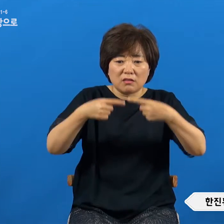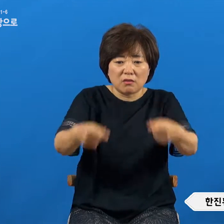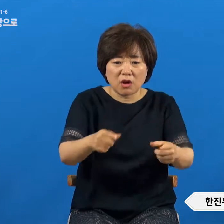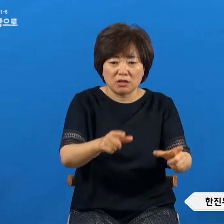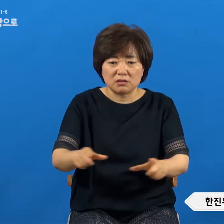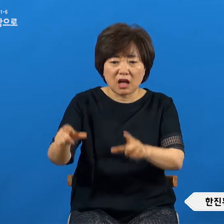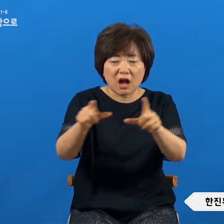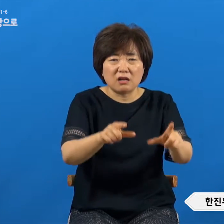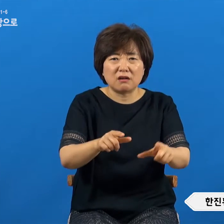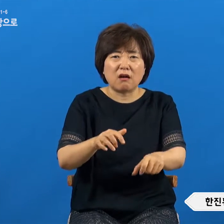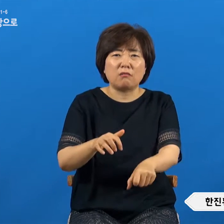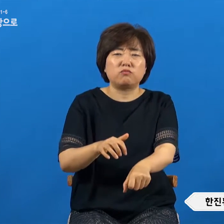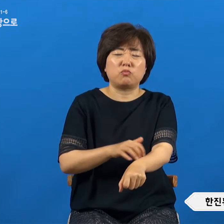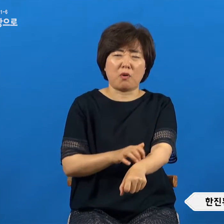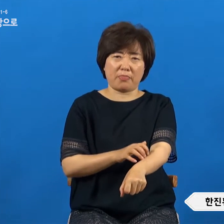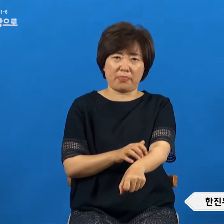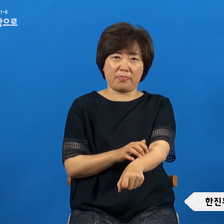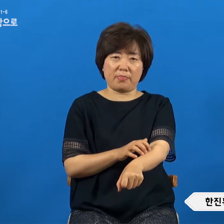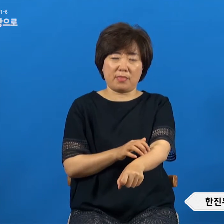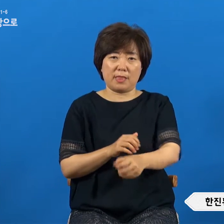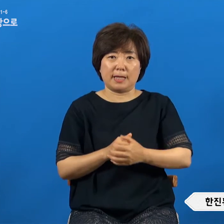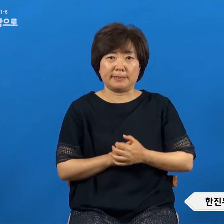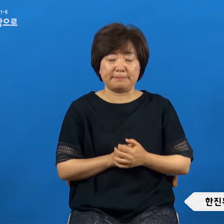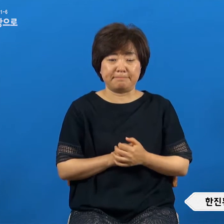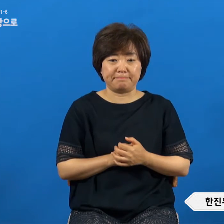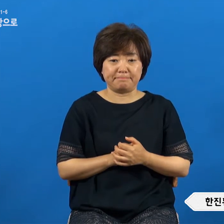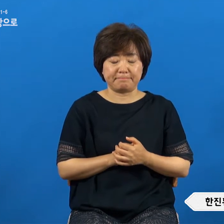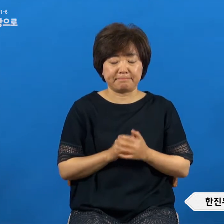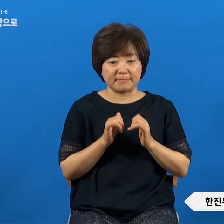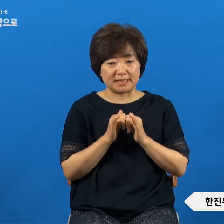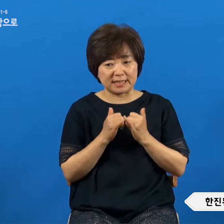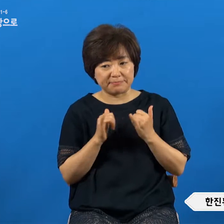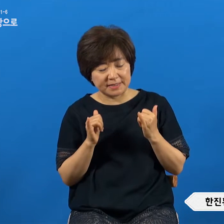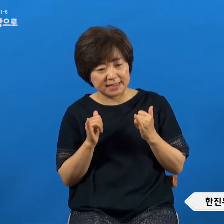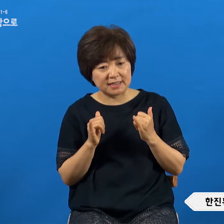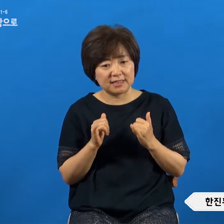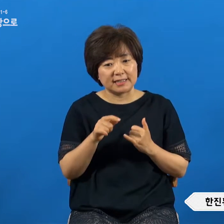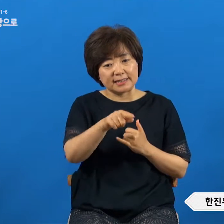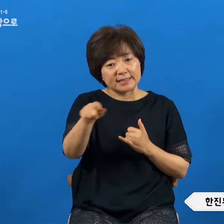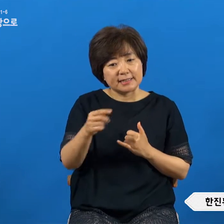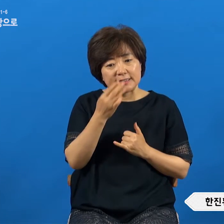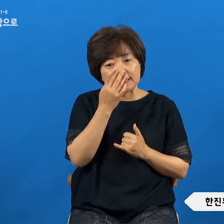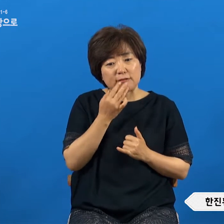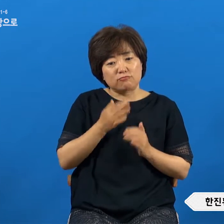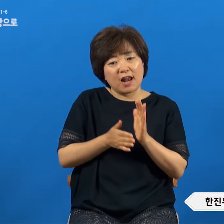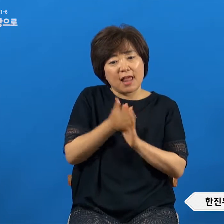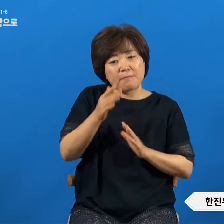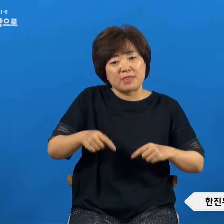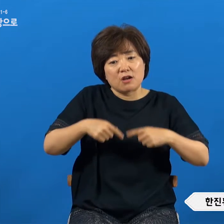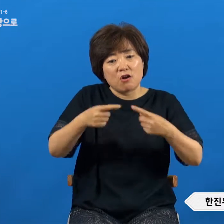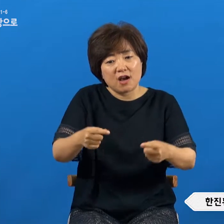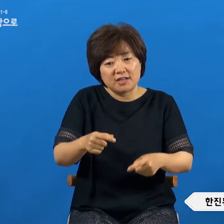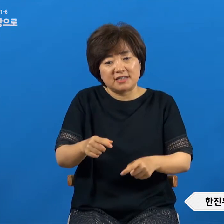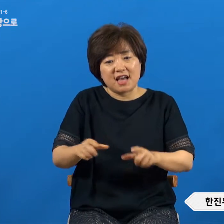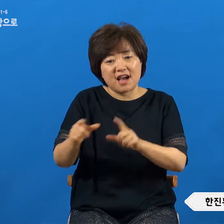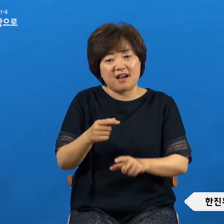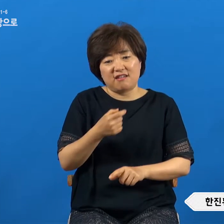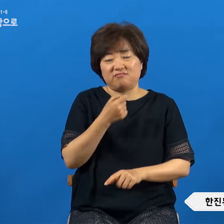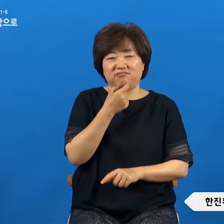어렵고 불편한 것이 아니었습니다. 그래서 사람들이 예루살렘에 사는 것을 기피했습니다.